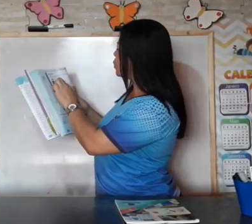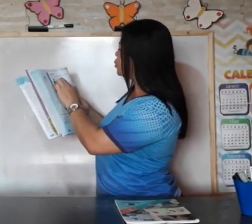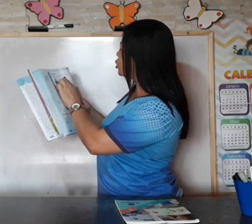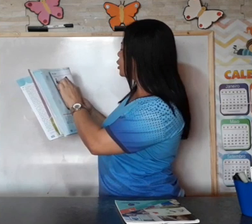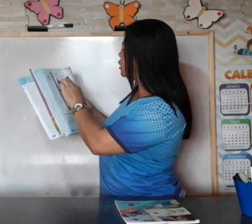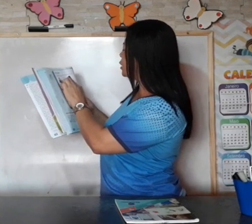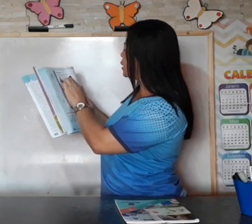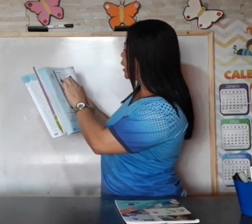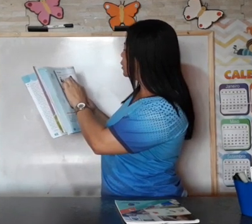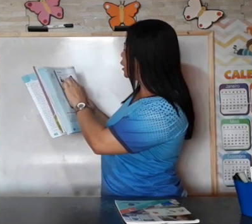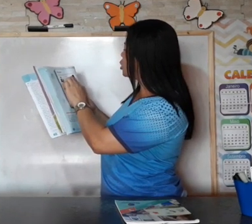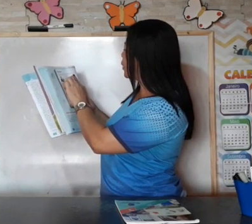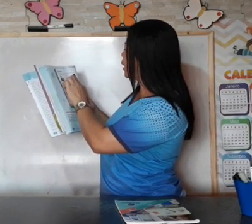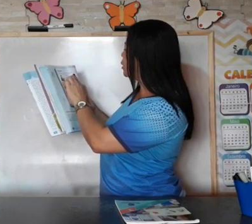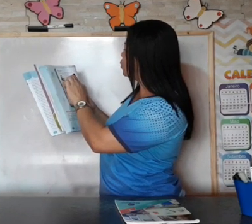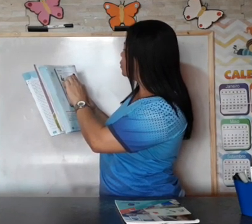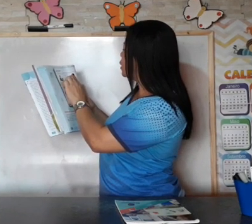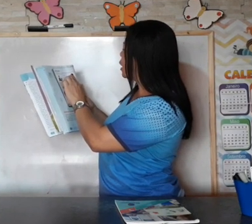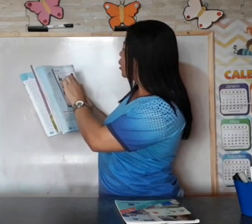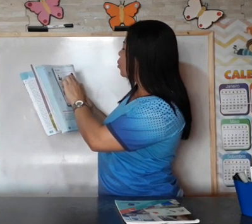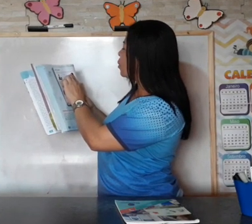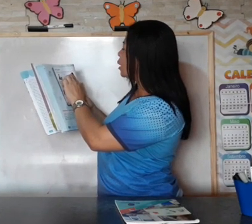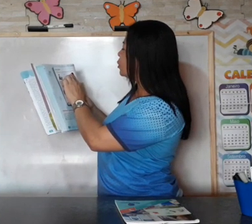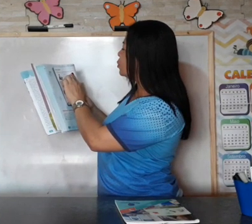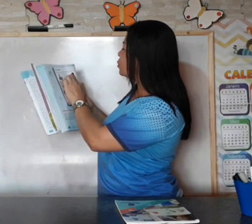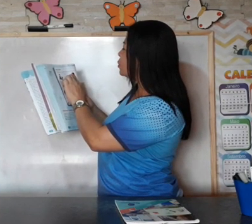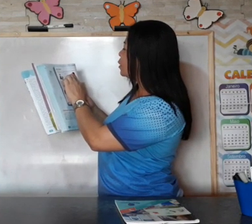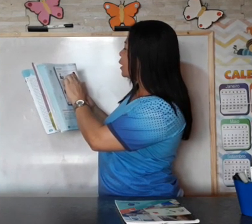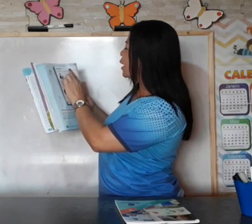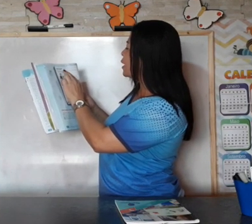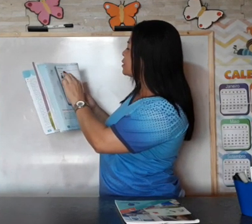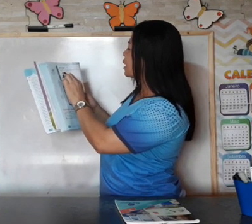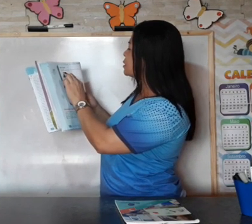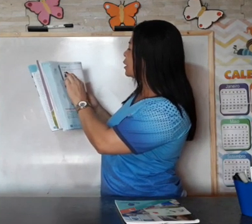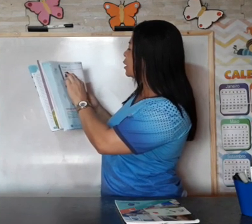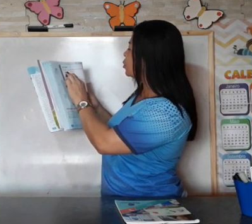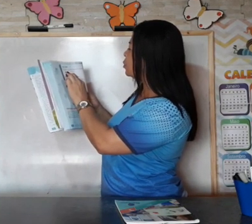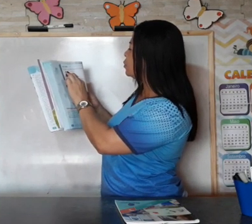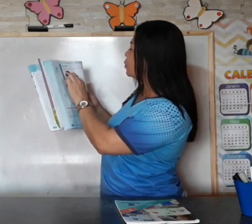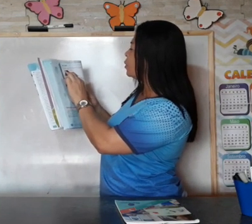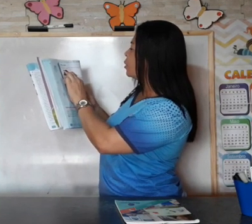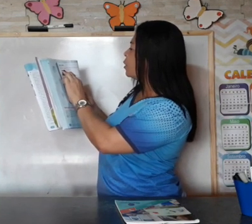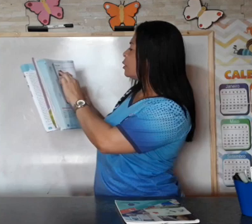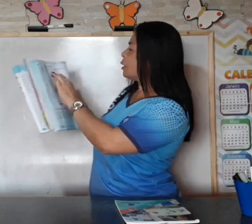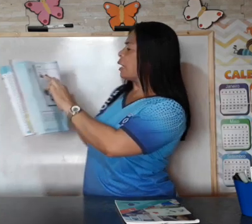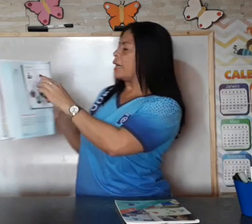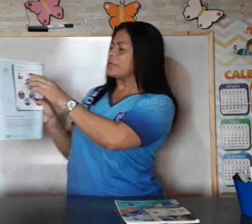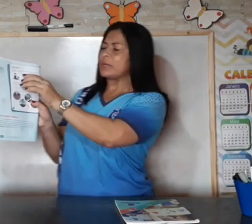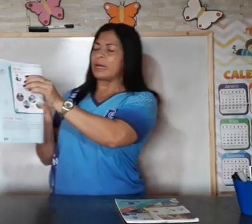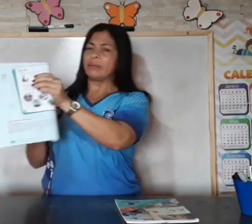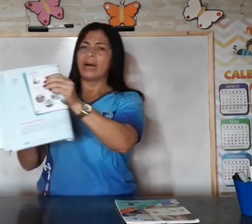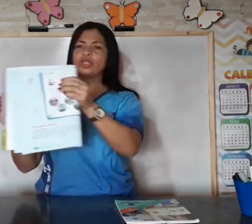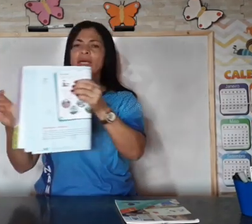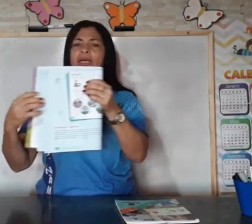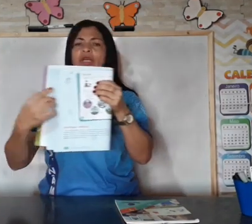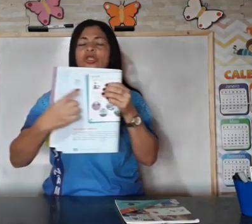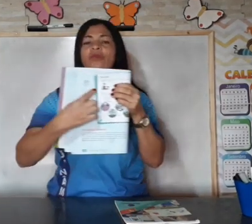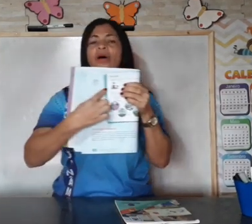de dignidade e aspecto humano está sendo essa imagem aqui, está falando